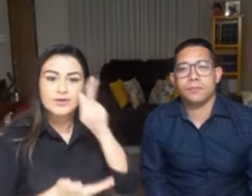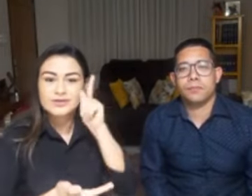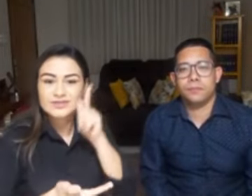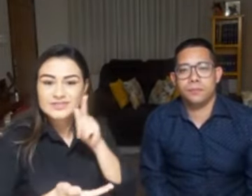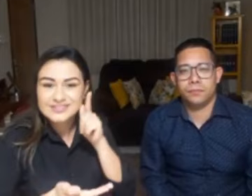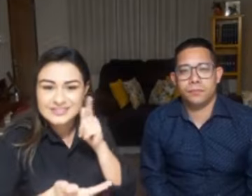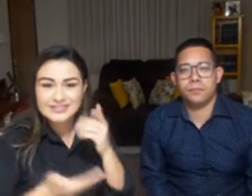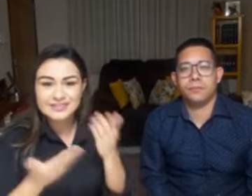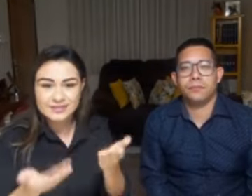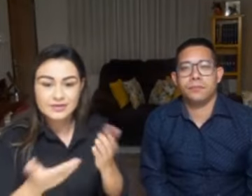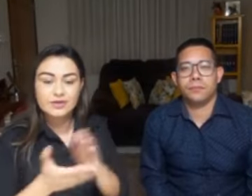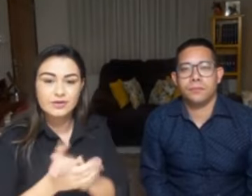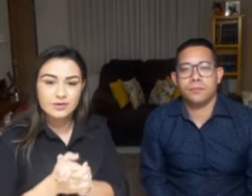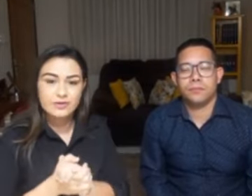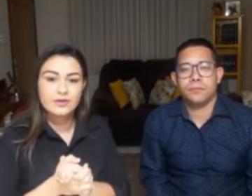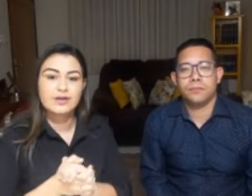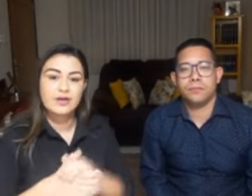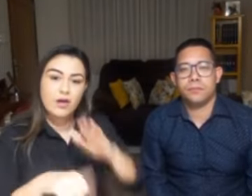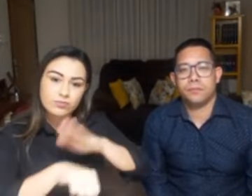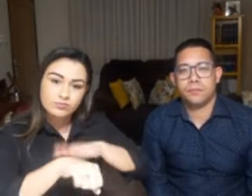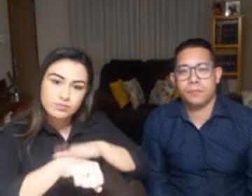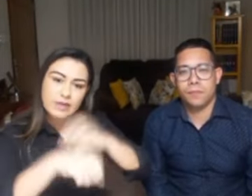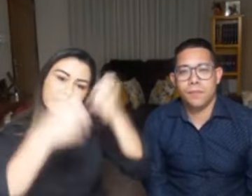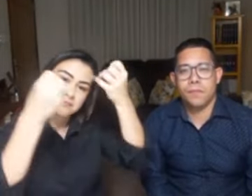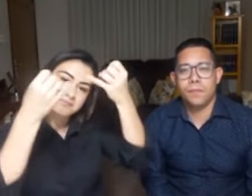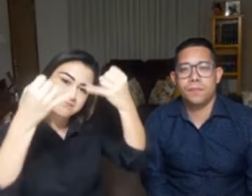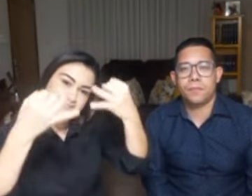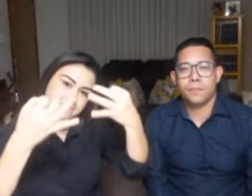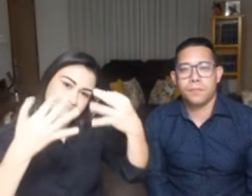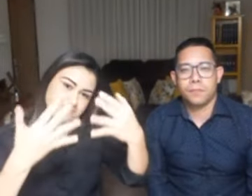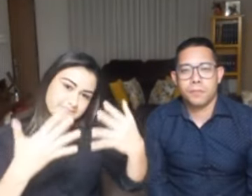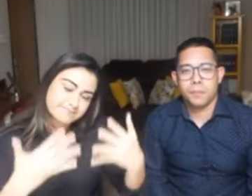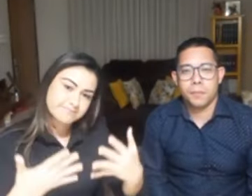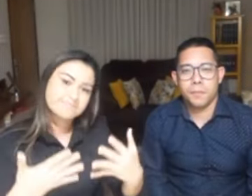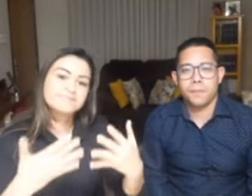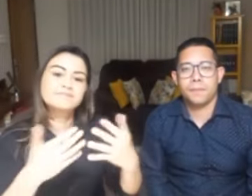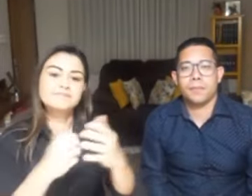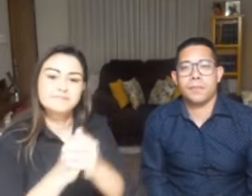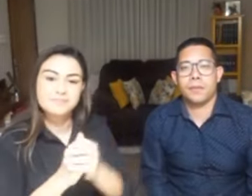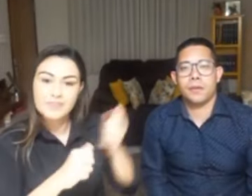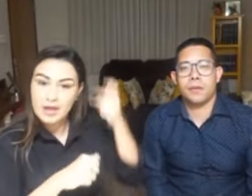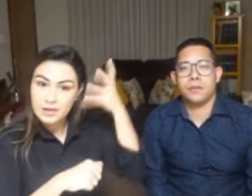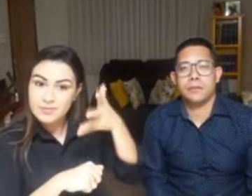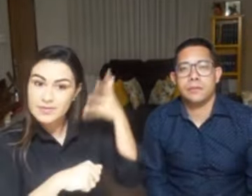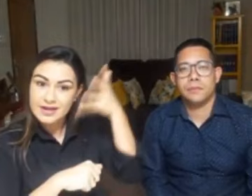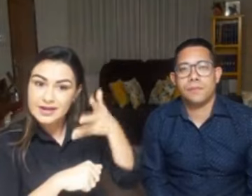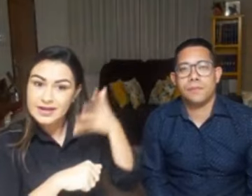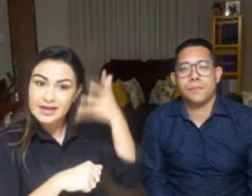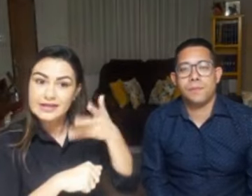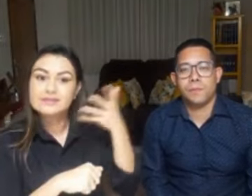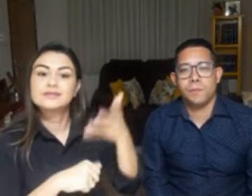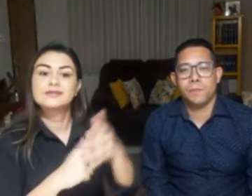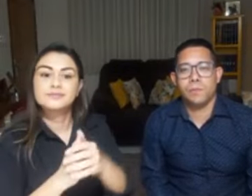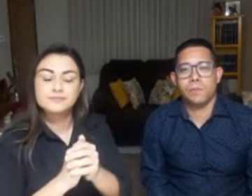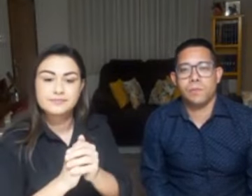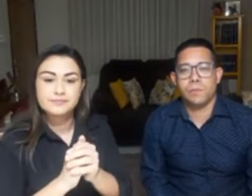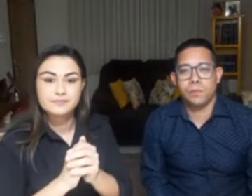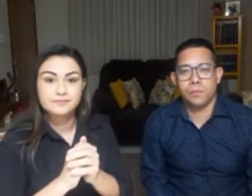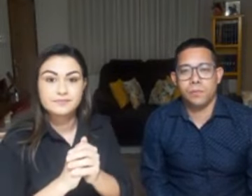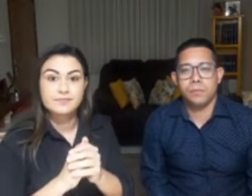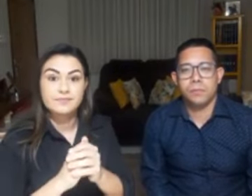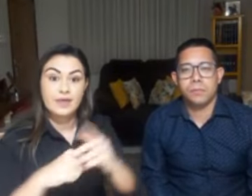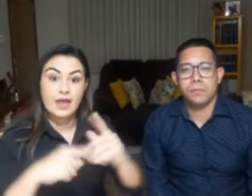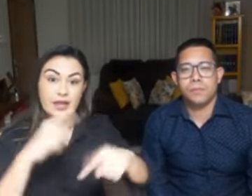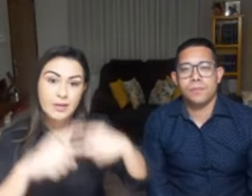que terá, então, um tempo, né, para trazerem a sua fala, a sua palestra, e logo depois da fala deles, né, com certeza vão surgir